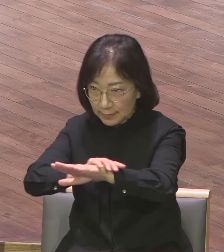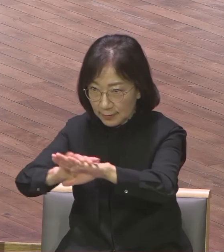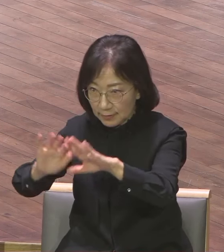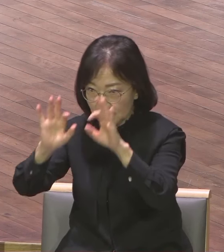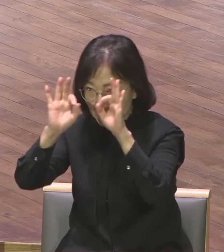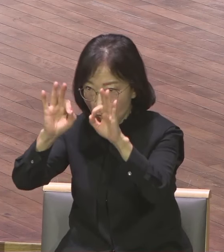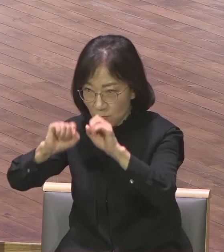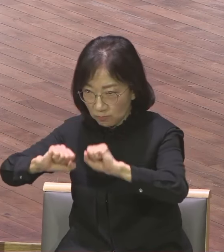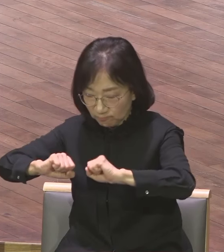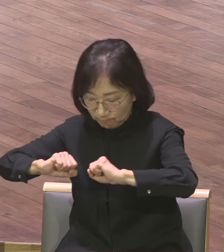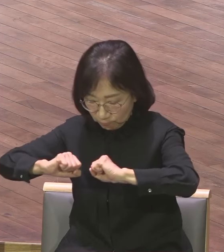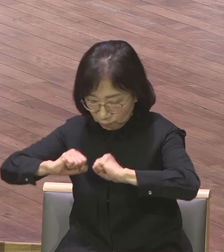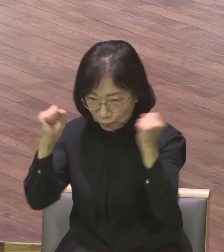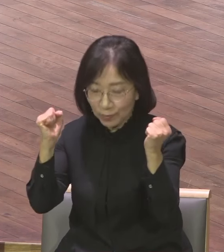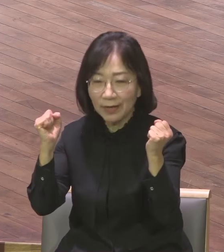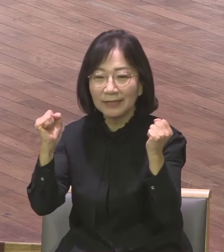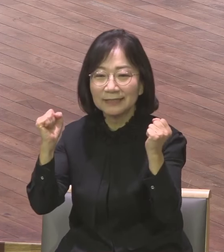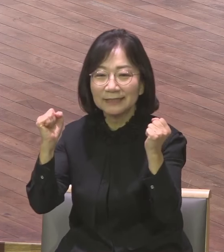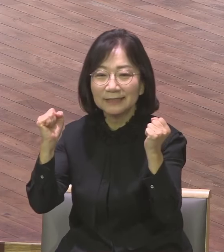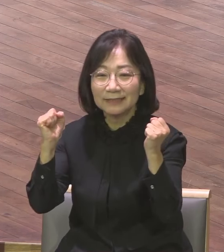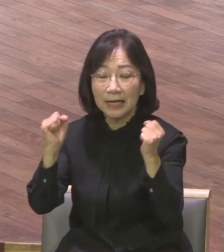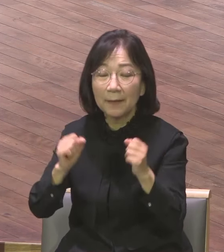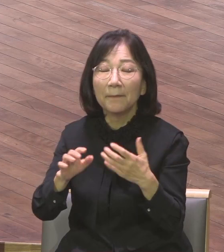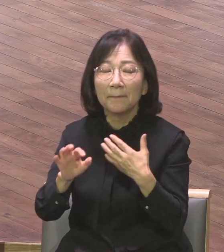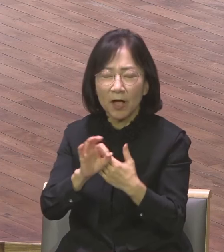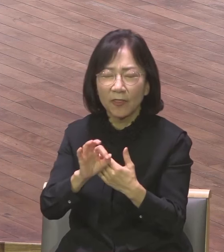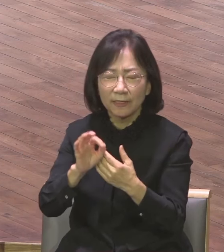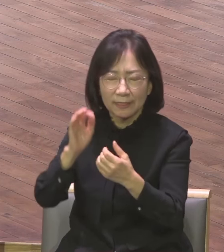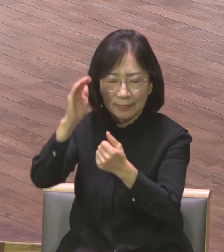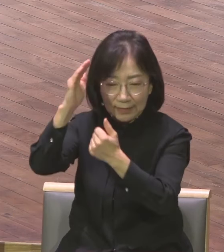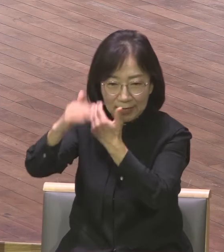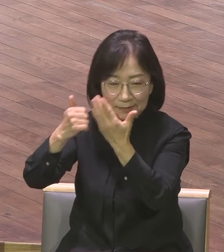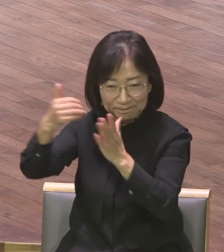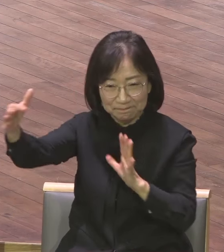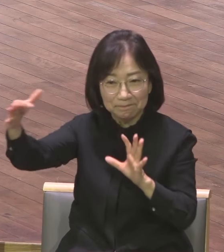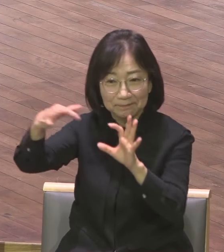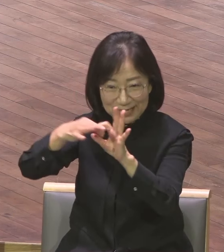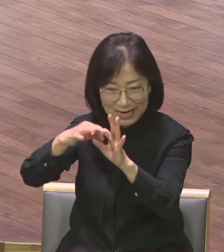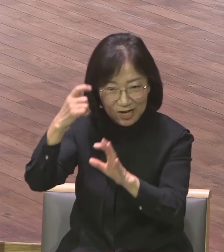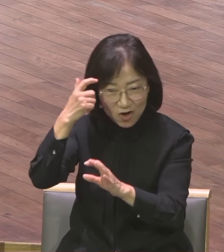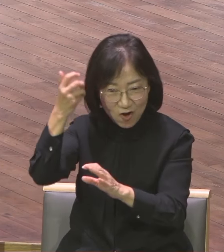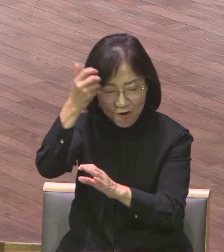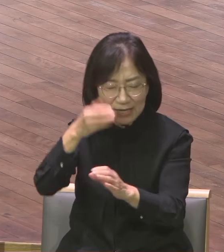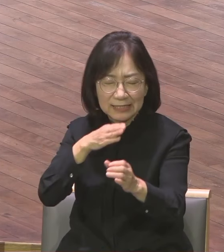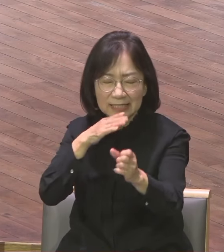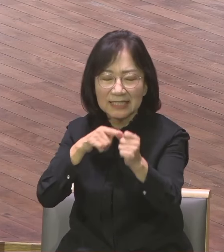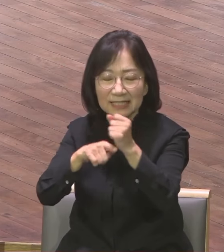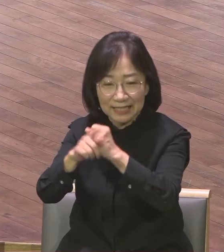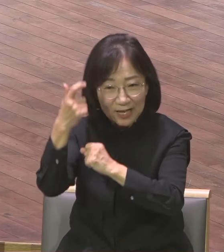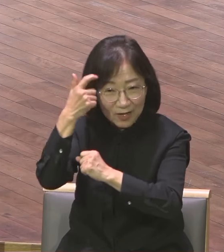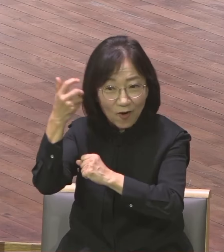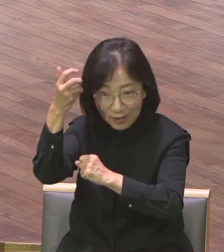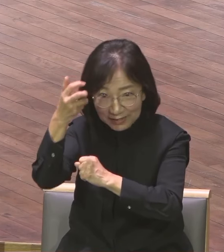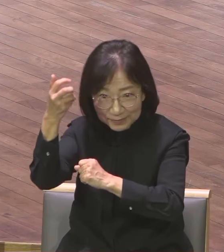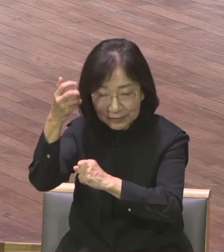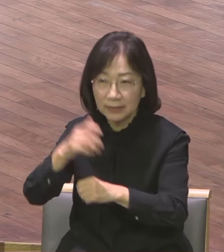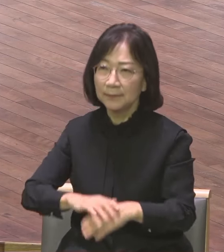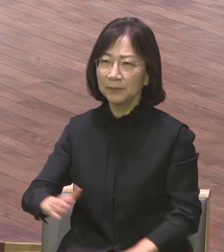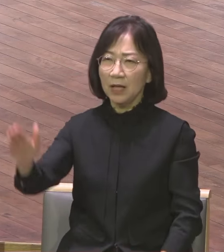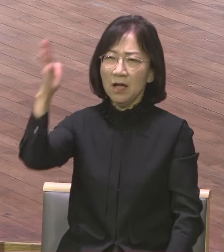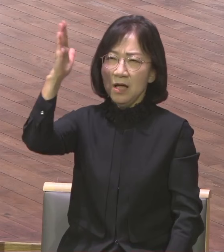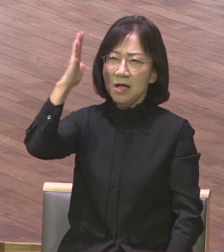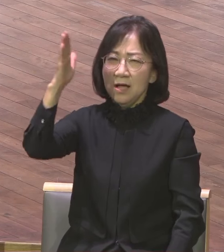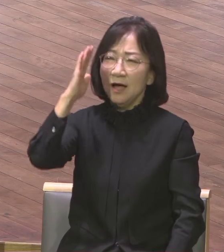순종하는 삶을 살게 되어 있다라고 밝히고 있어. 말씀을 주며 그 말씀을 잘 듣고 그 말씀에